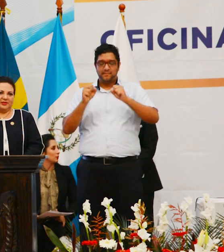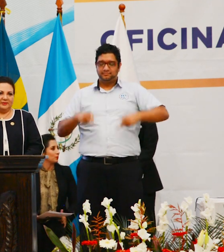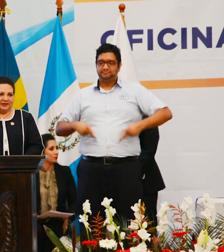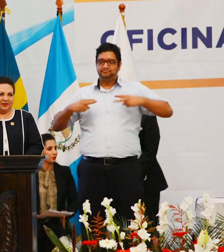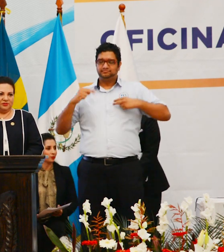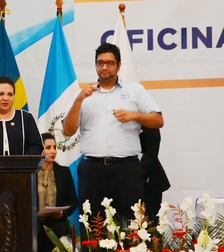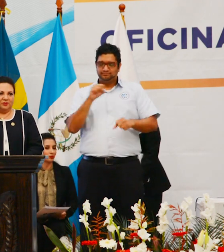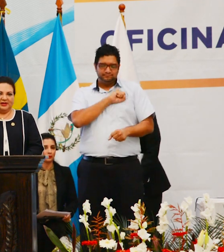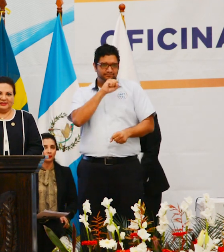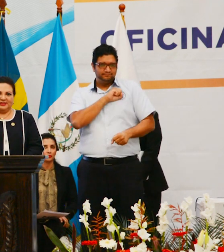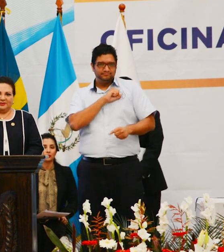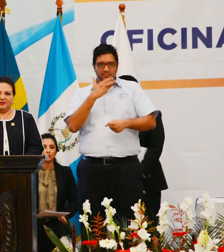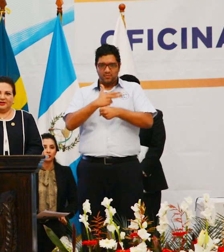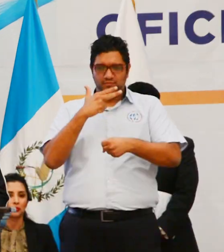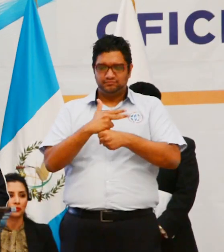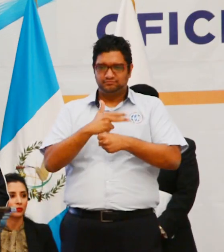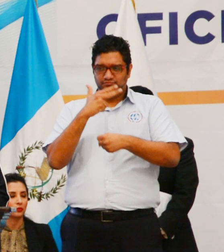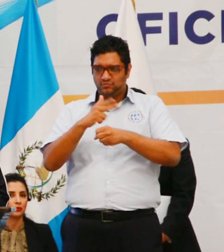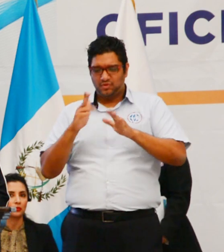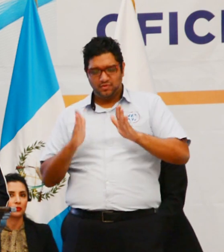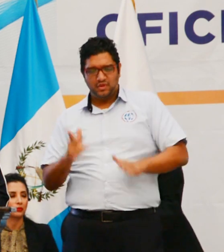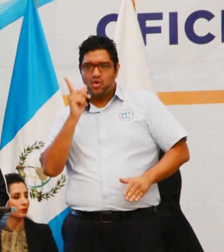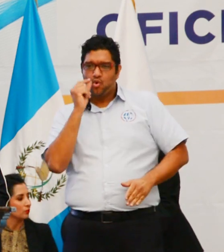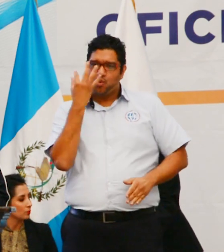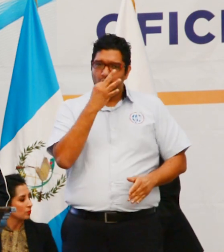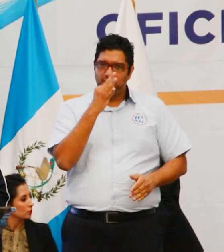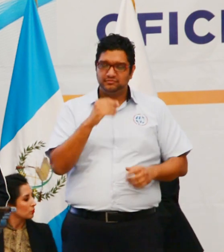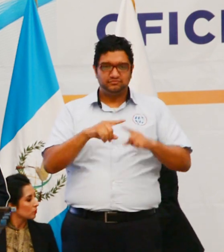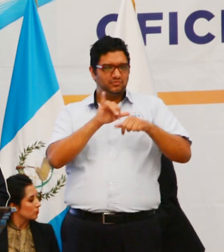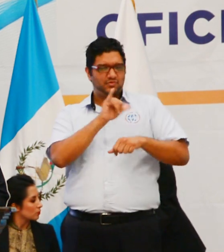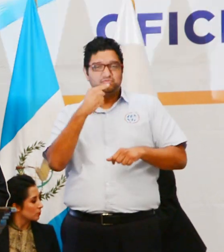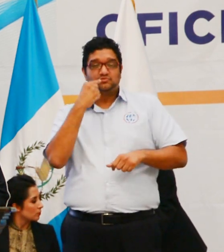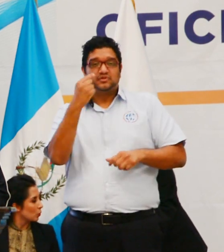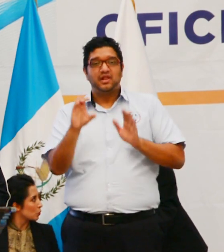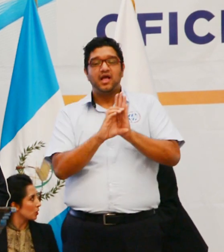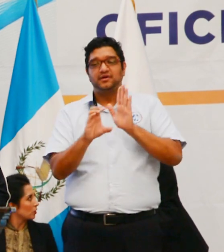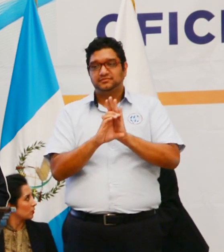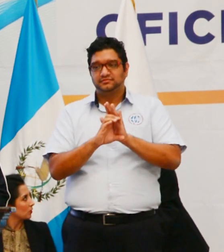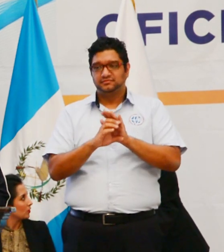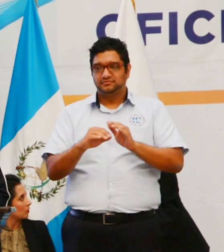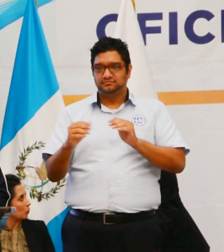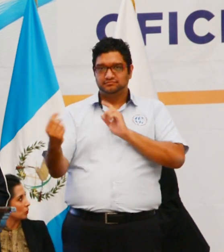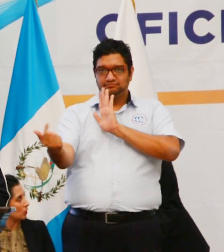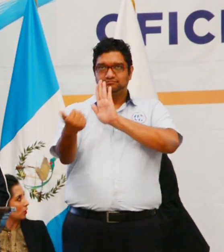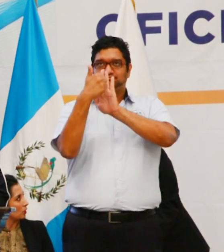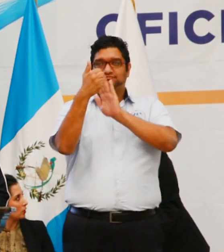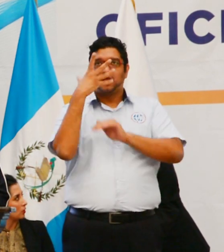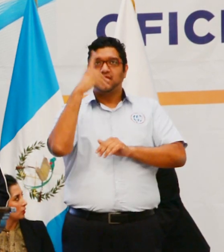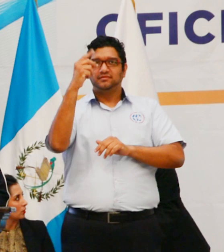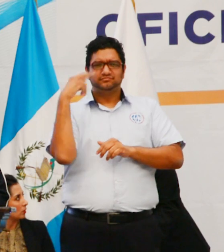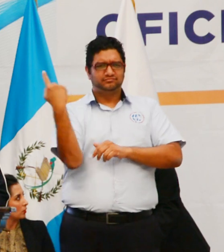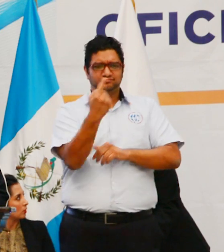todos guatemaltecos, iguales de acuerdo a la Constitución de nuestra República de Guatemala, iguales ante los ojos de Dios. También